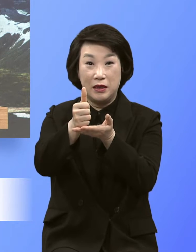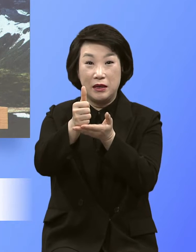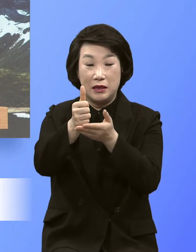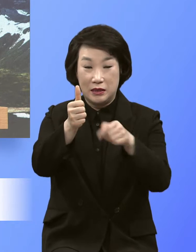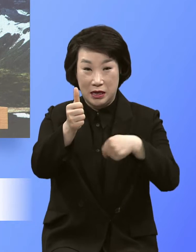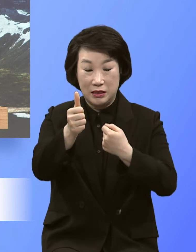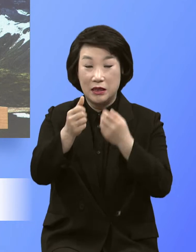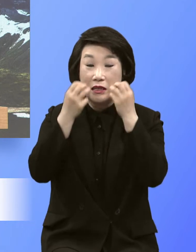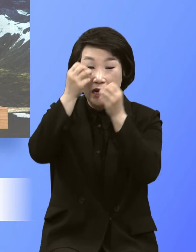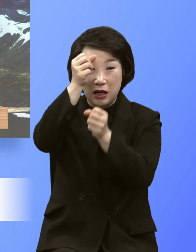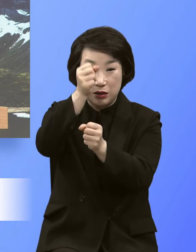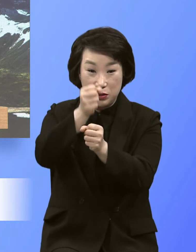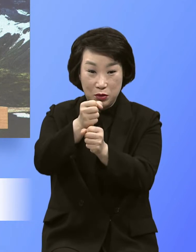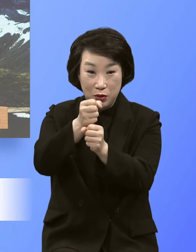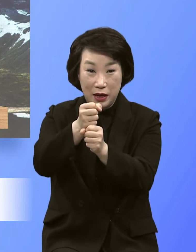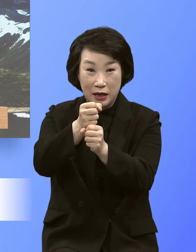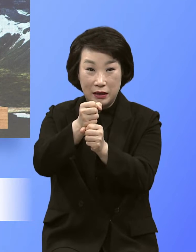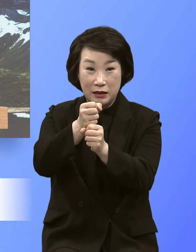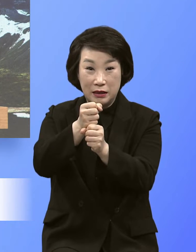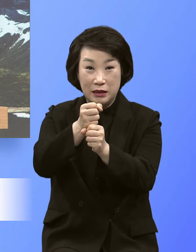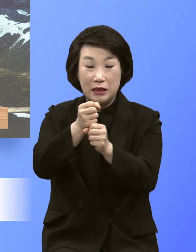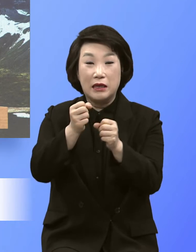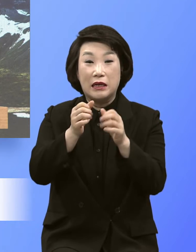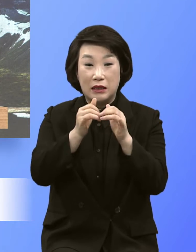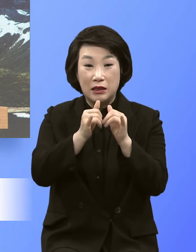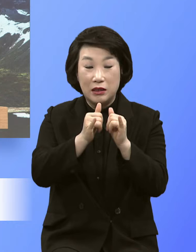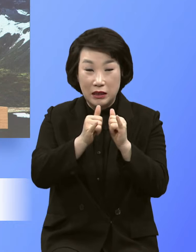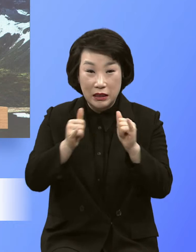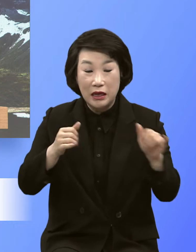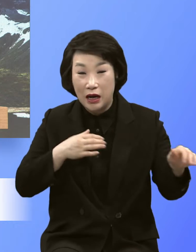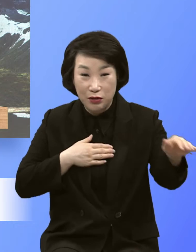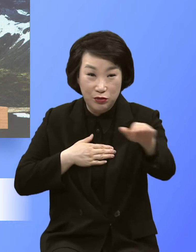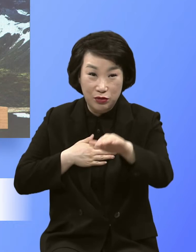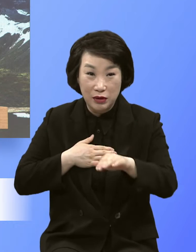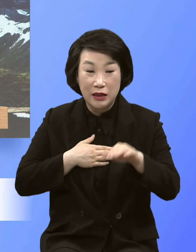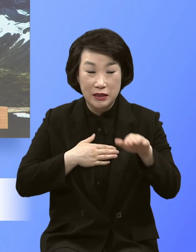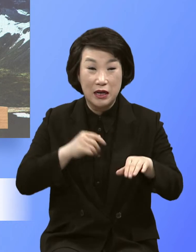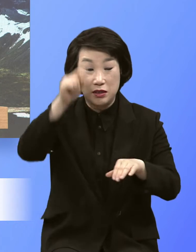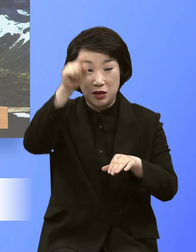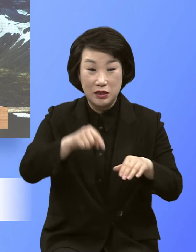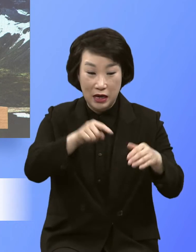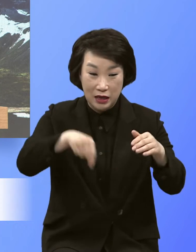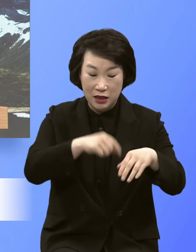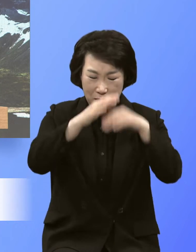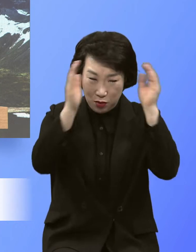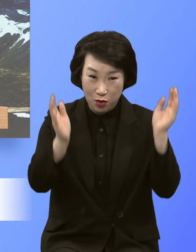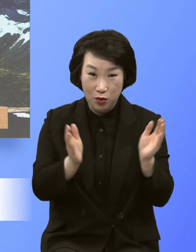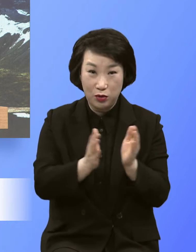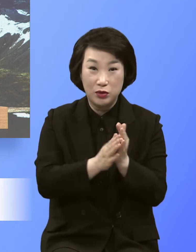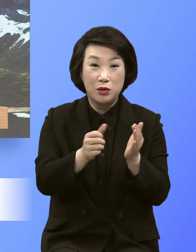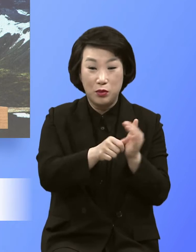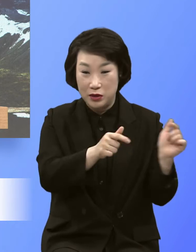자신이 창조한 우주 안에 있는 모든 만물의